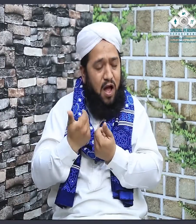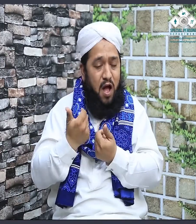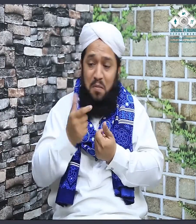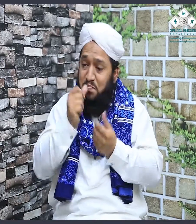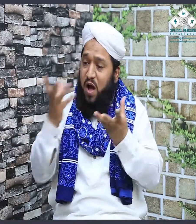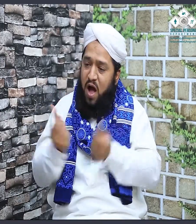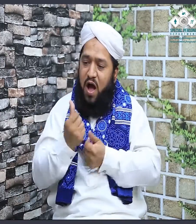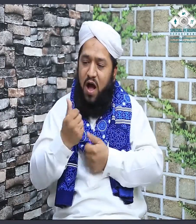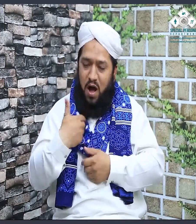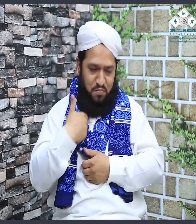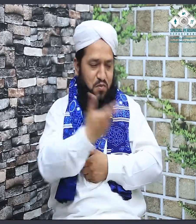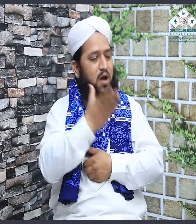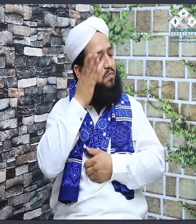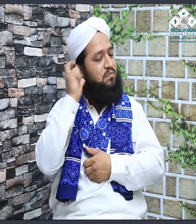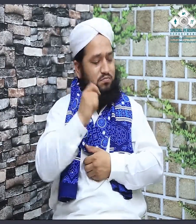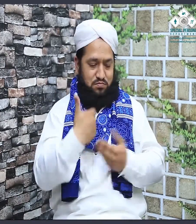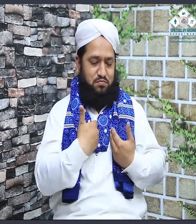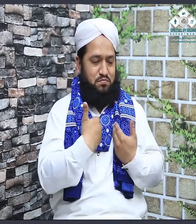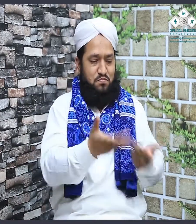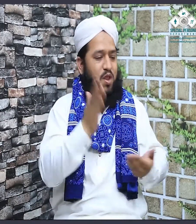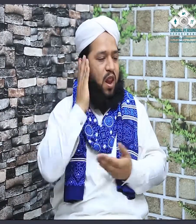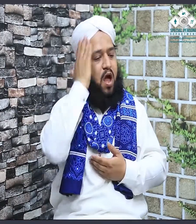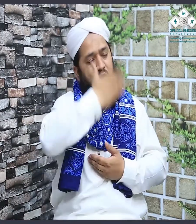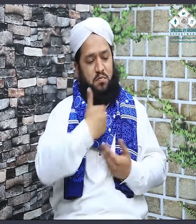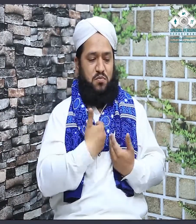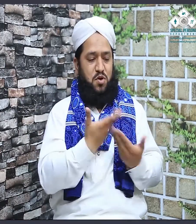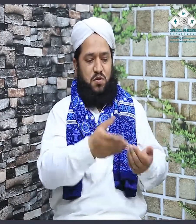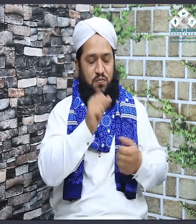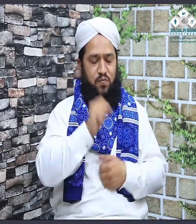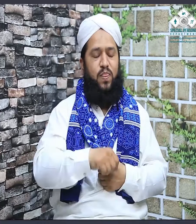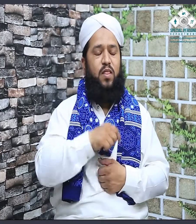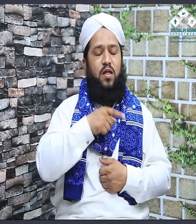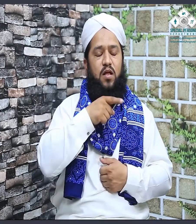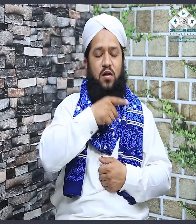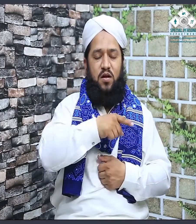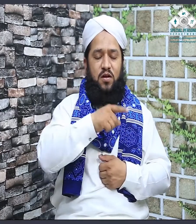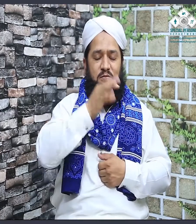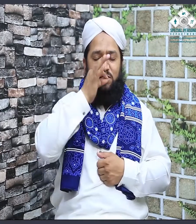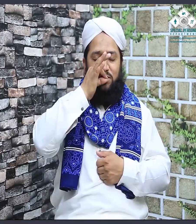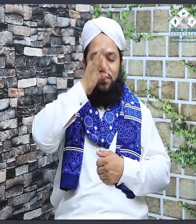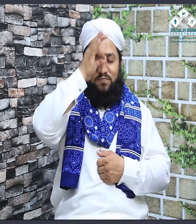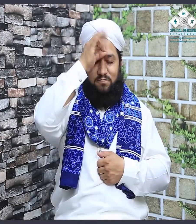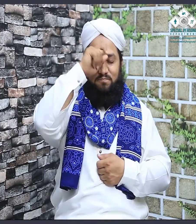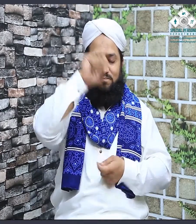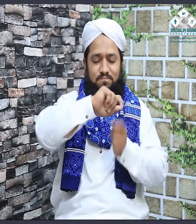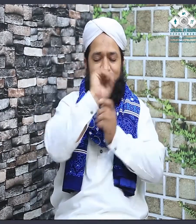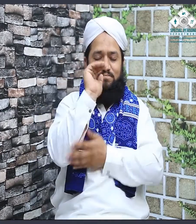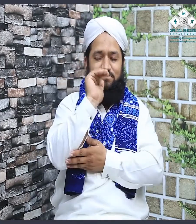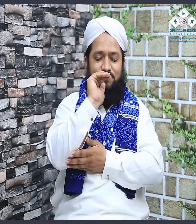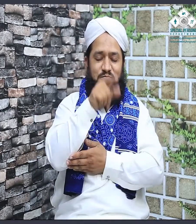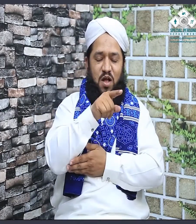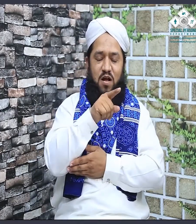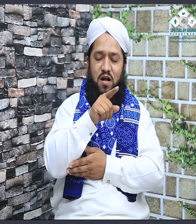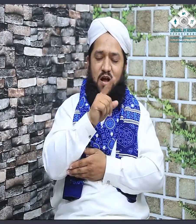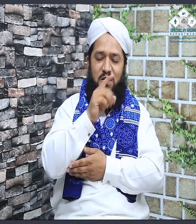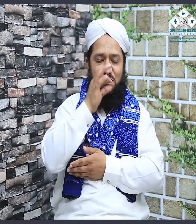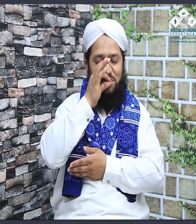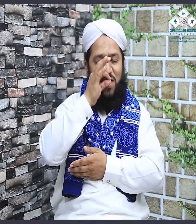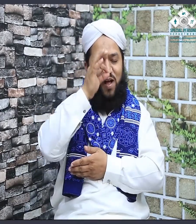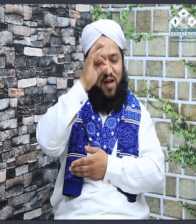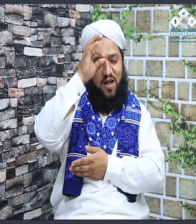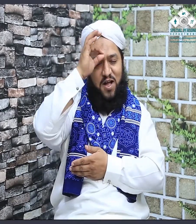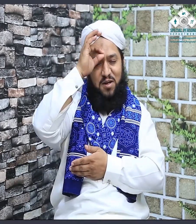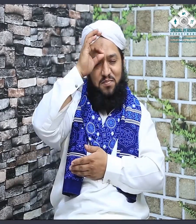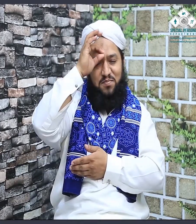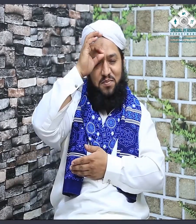آپ پر ایمان لے آئیں گے, یہ مصیبت دور ہو جائے پھر ہم آپ پر ایمان لے آئیں گے. حضرت موسیٰ علیہ الصلوۃ والسلام اللہ کے نبی تھے, اور اللہ کے نبی سبحان اللہ نبی پاک